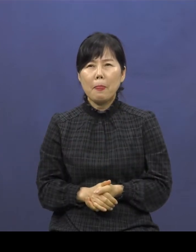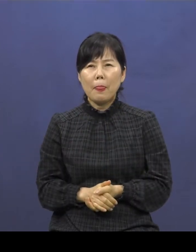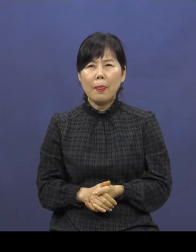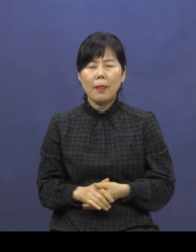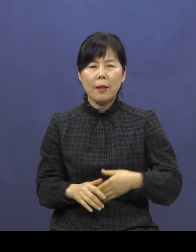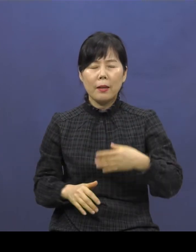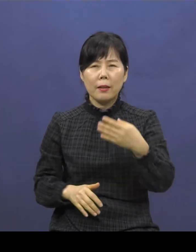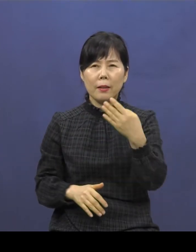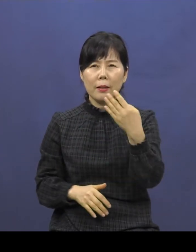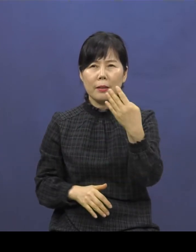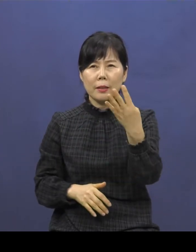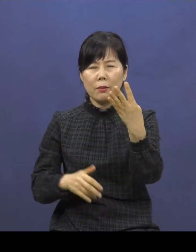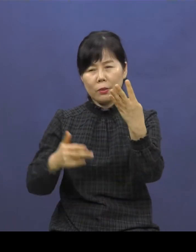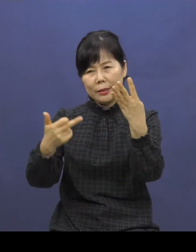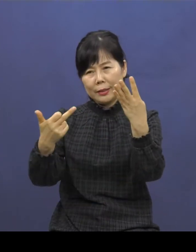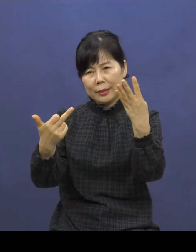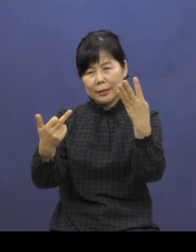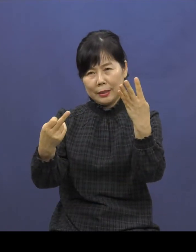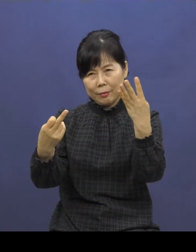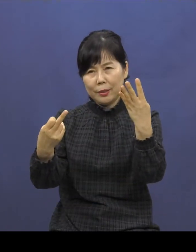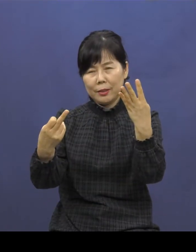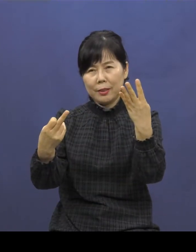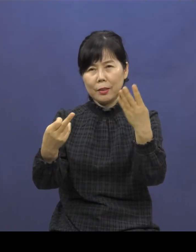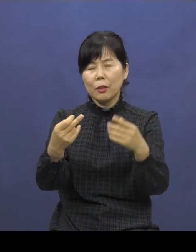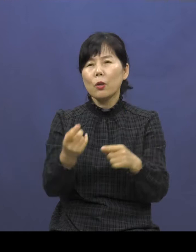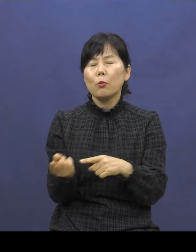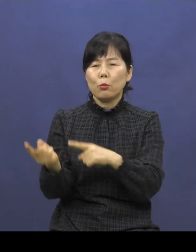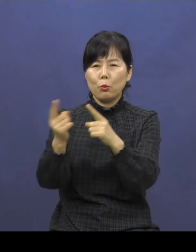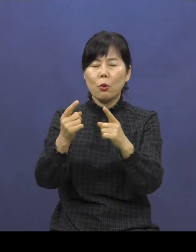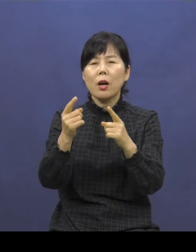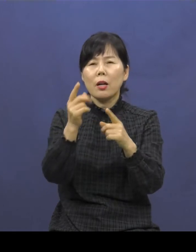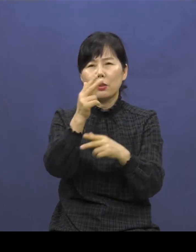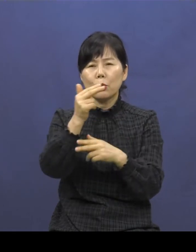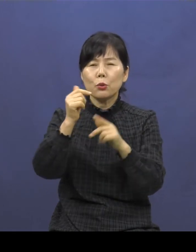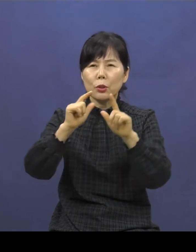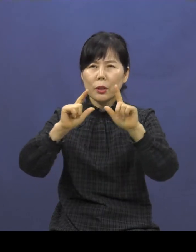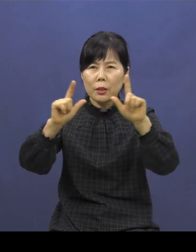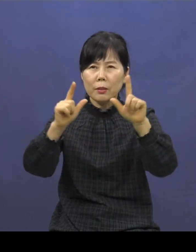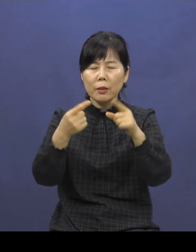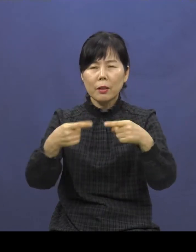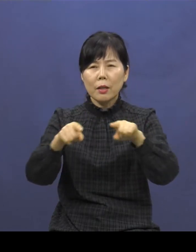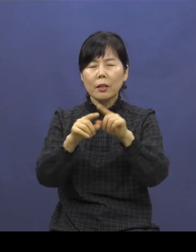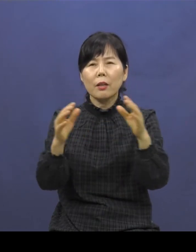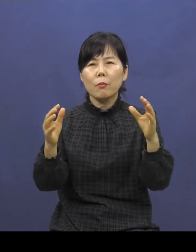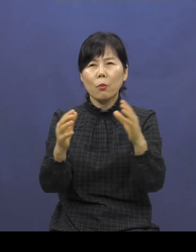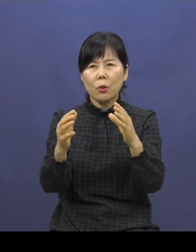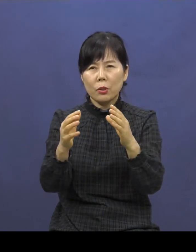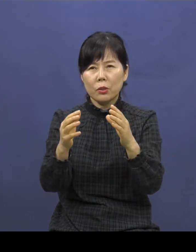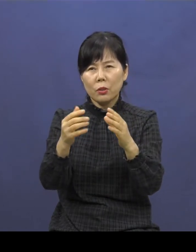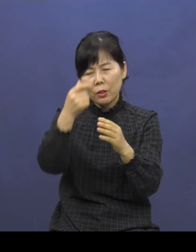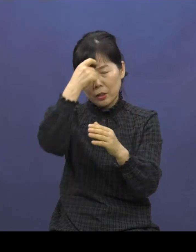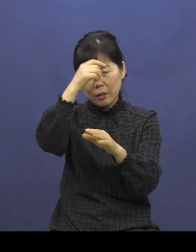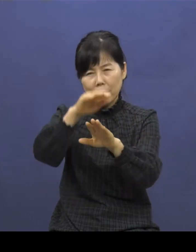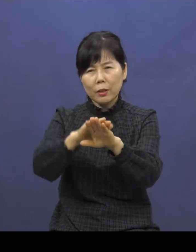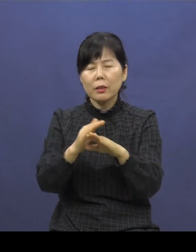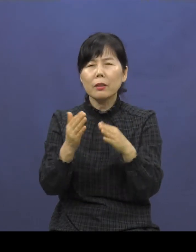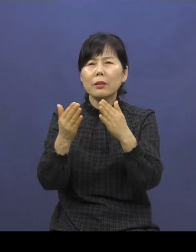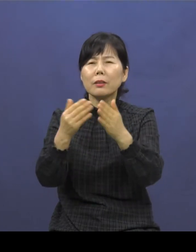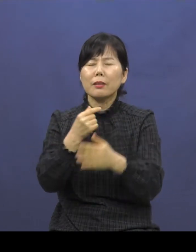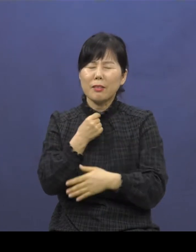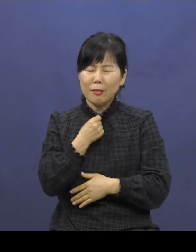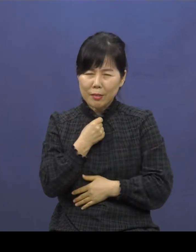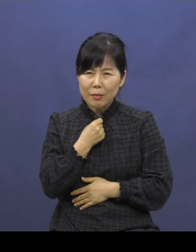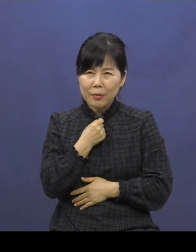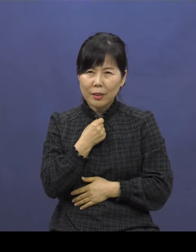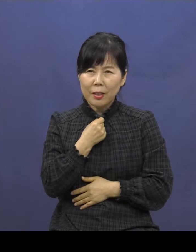우리 4월 12일 부활주일은 무조건 우리가 함께 모여서 예배하기 원합니다. 이겁니다.